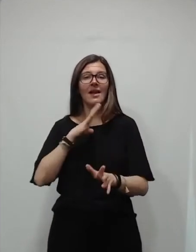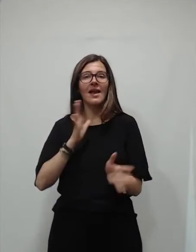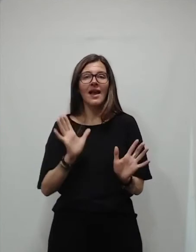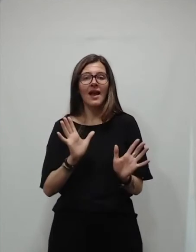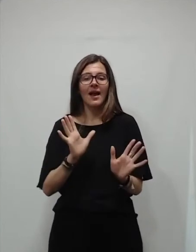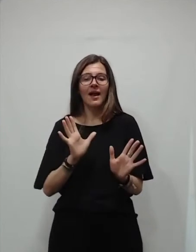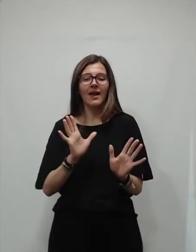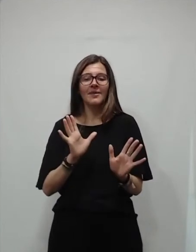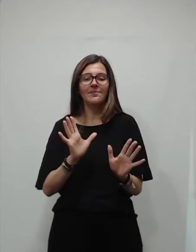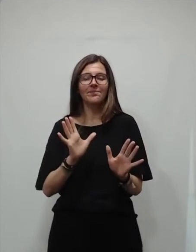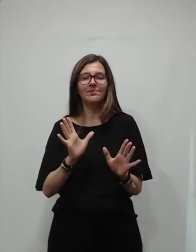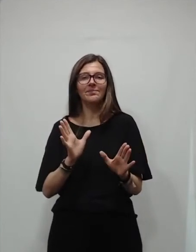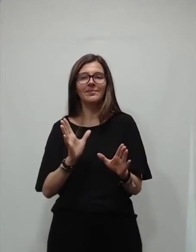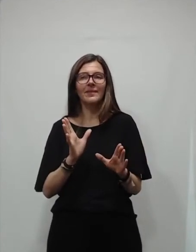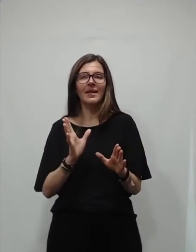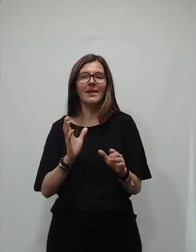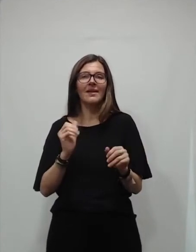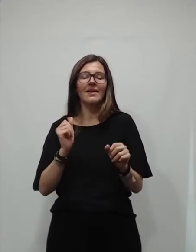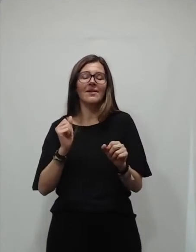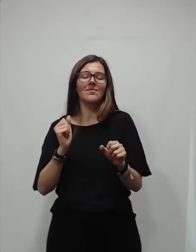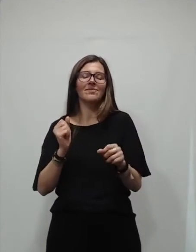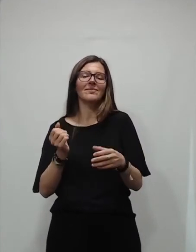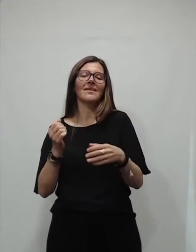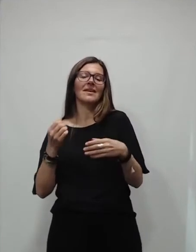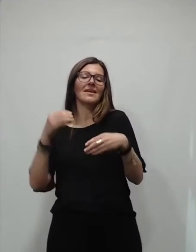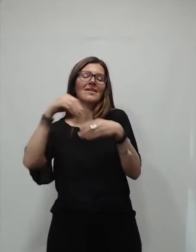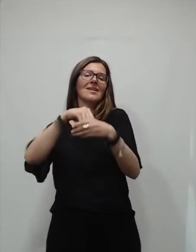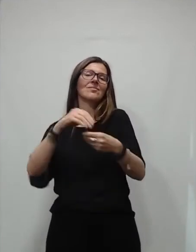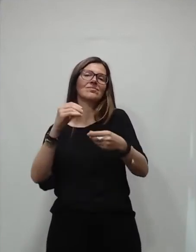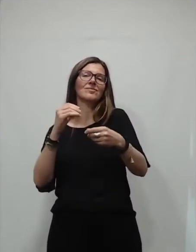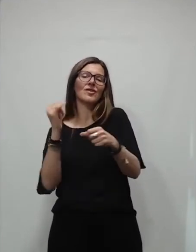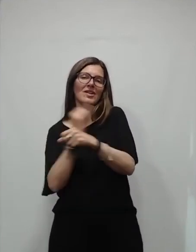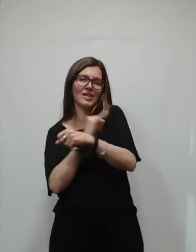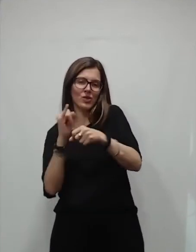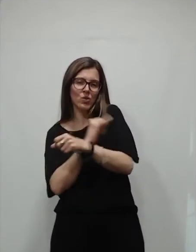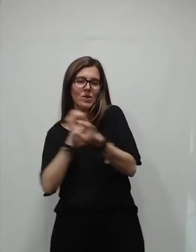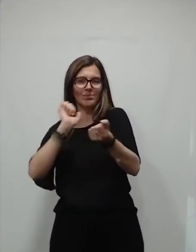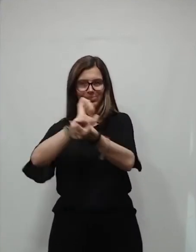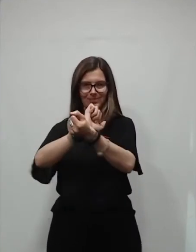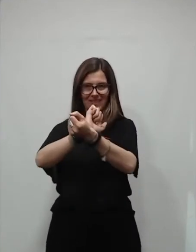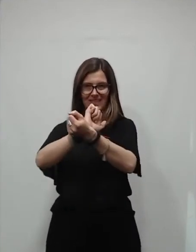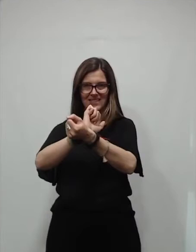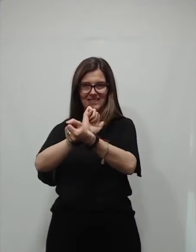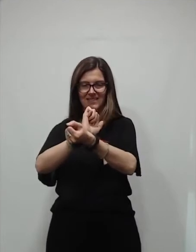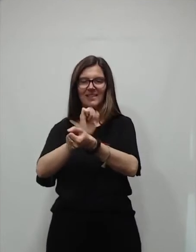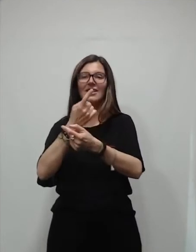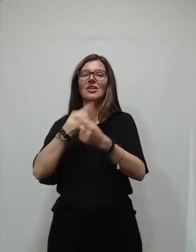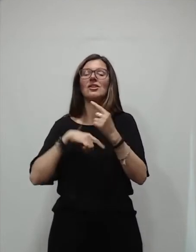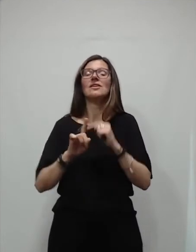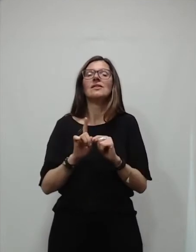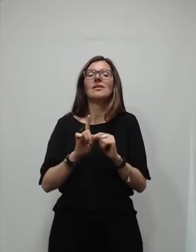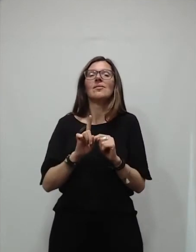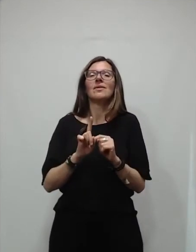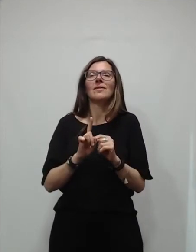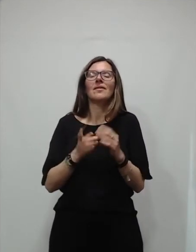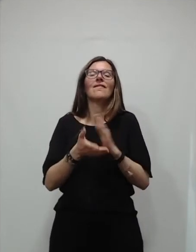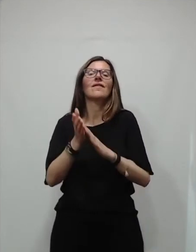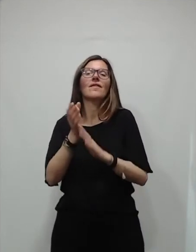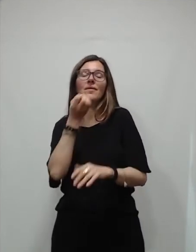día institucionalizadas, privadas de su libertad, bajo el cumplimiento de medidas de seguridad curativa, por haber